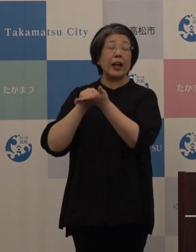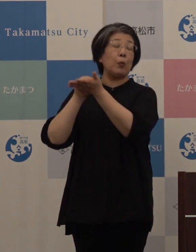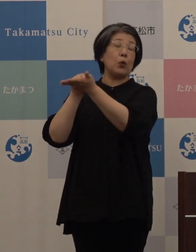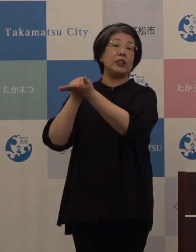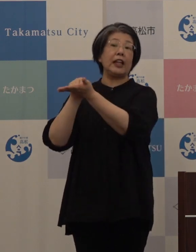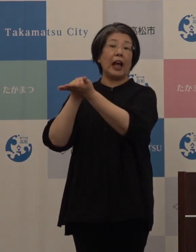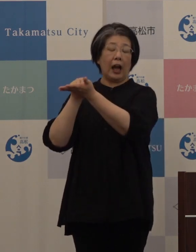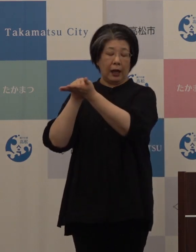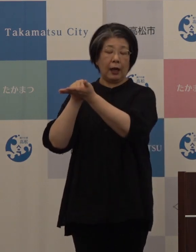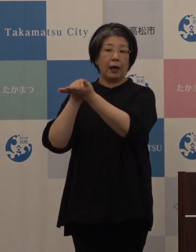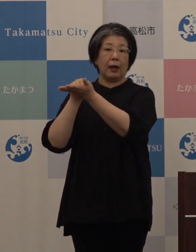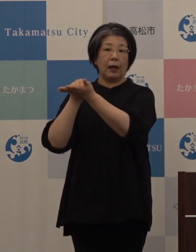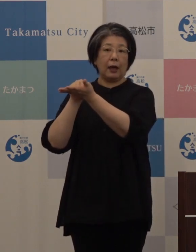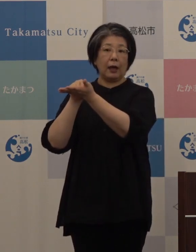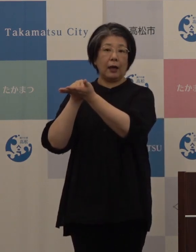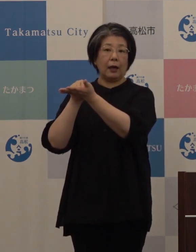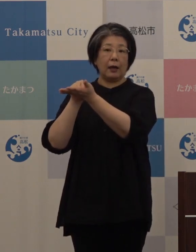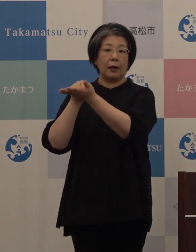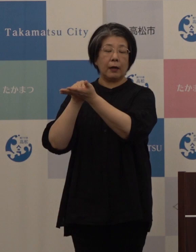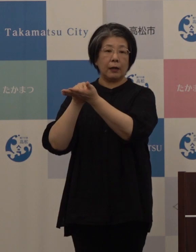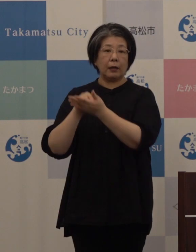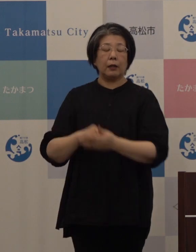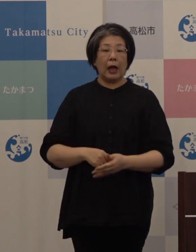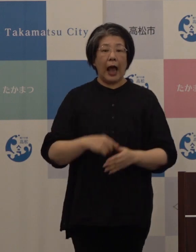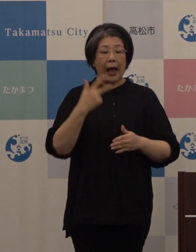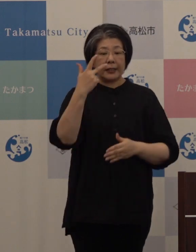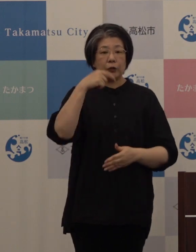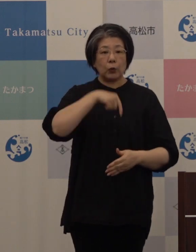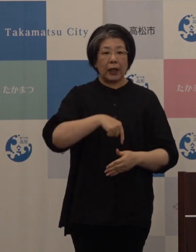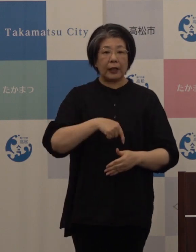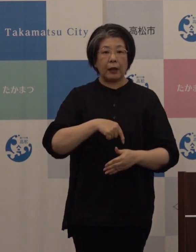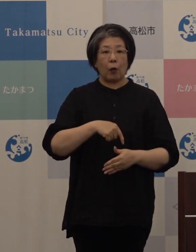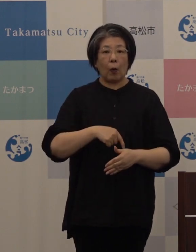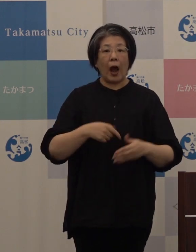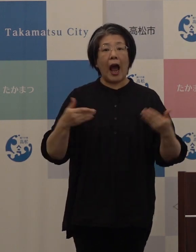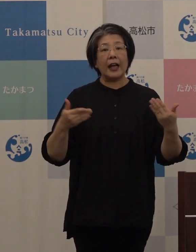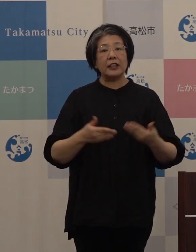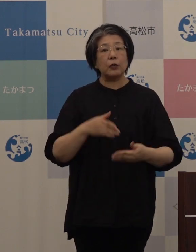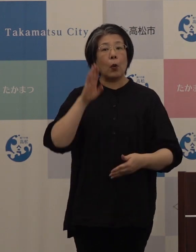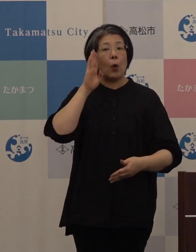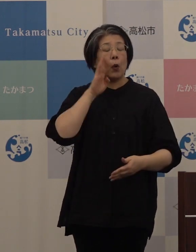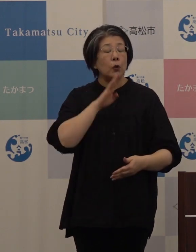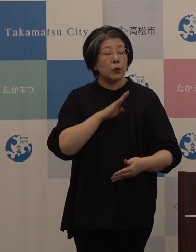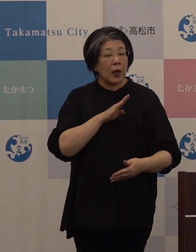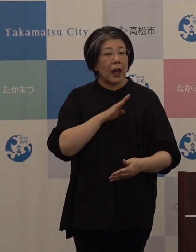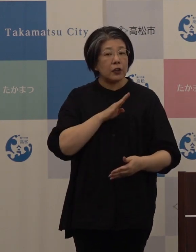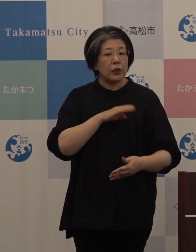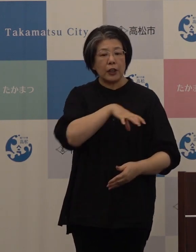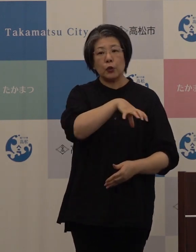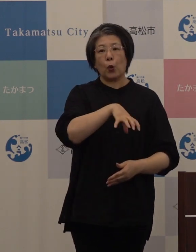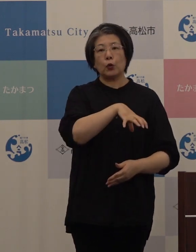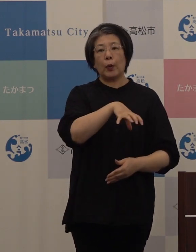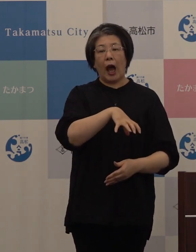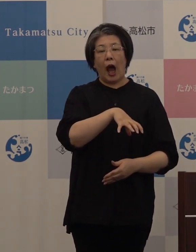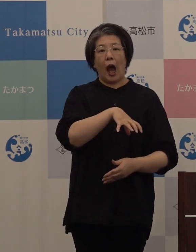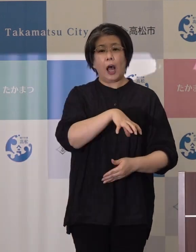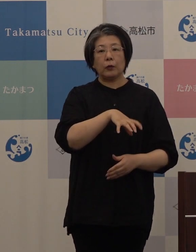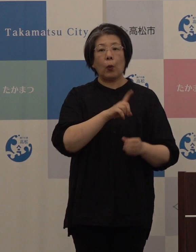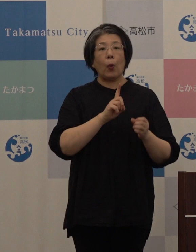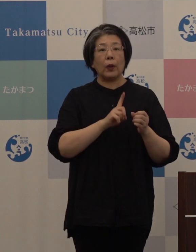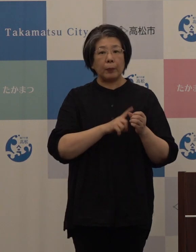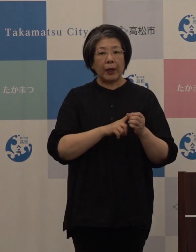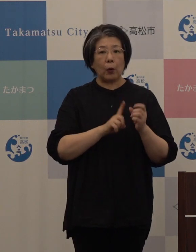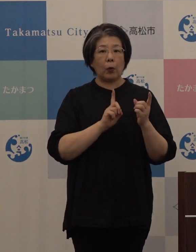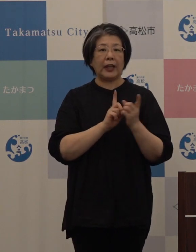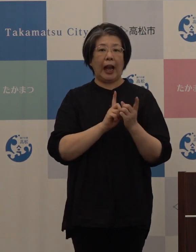の、まあ、働きやすい職場に向けて の、 その適切な対応というのは知事がどういうところを意図して狙